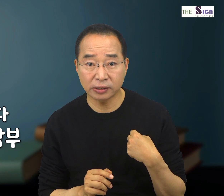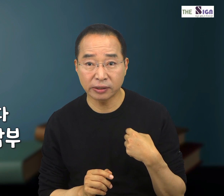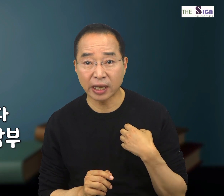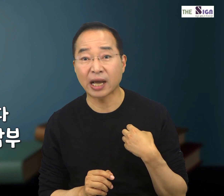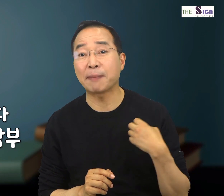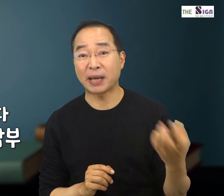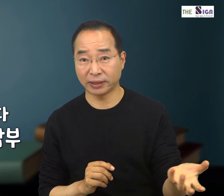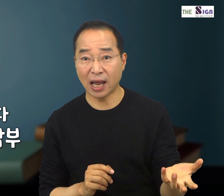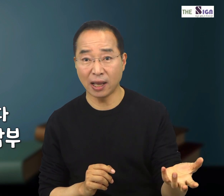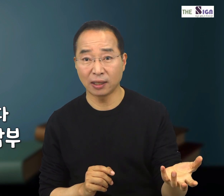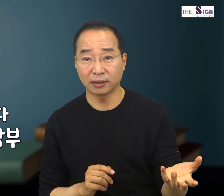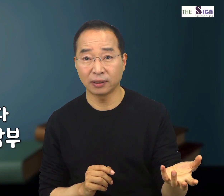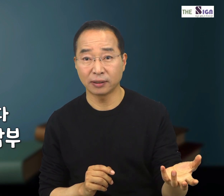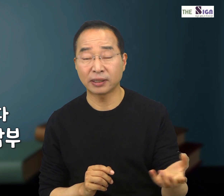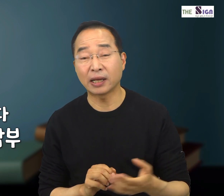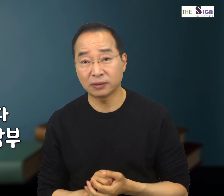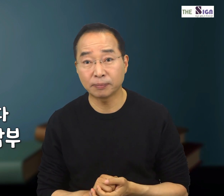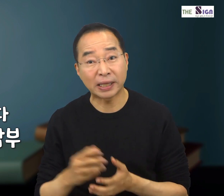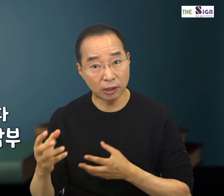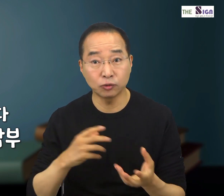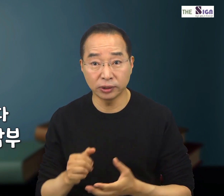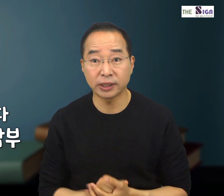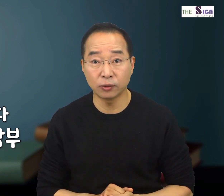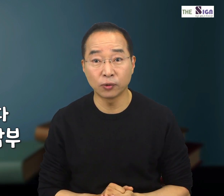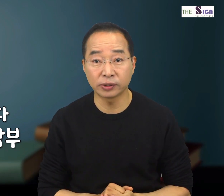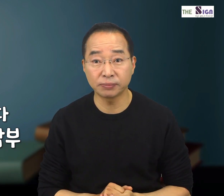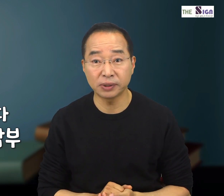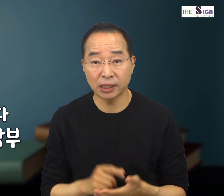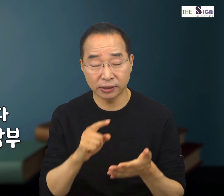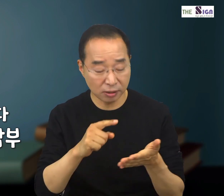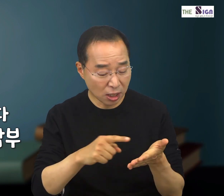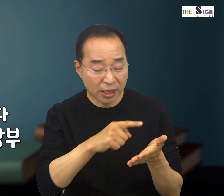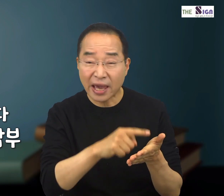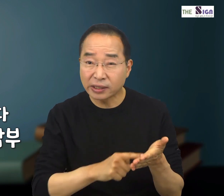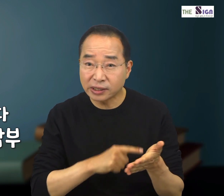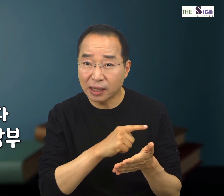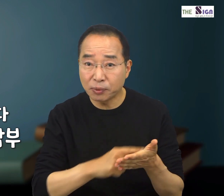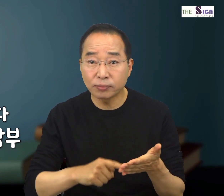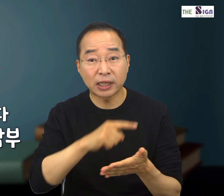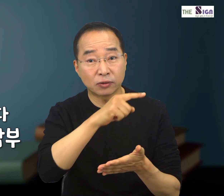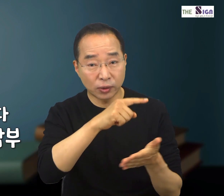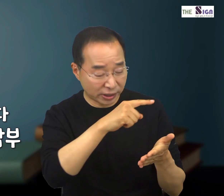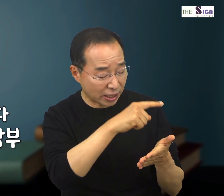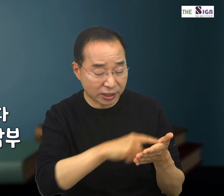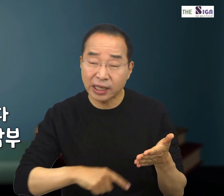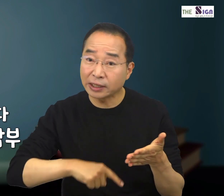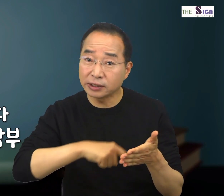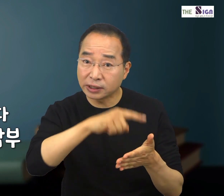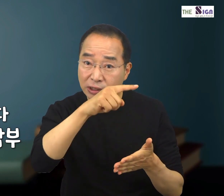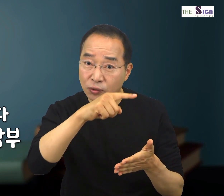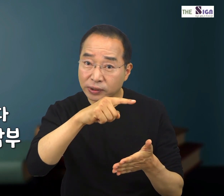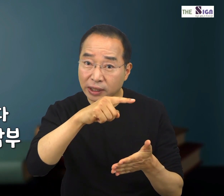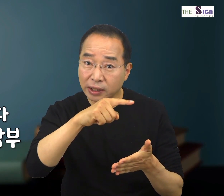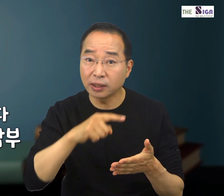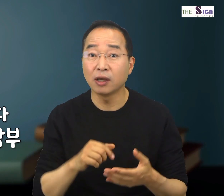내가 갚았다 라는, 반대도 이제 이런 걸 씁니다. 그래서 X라는 표현보다도 체크하듯 쓰는 동작이